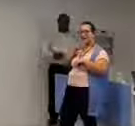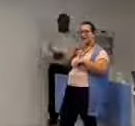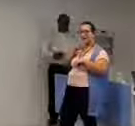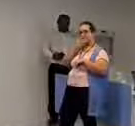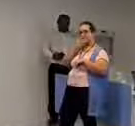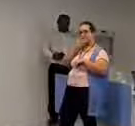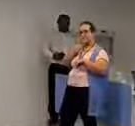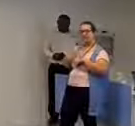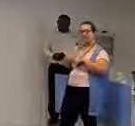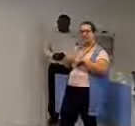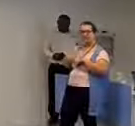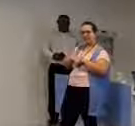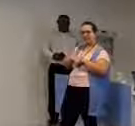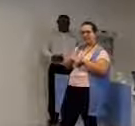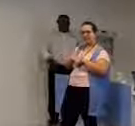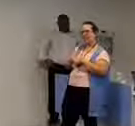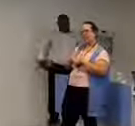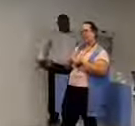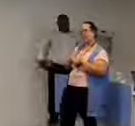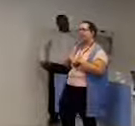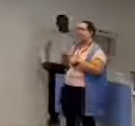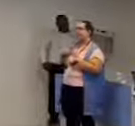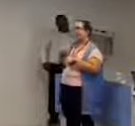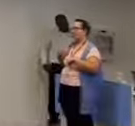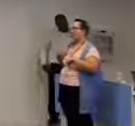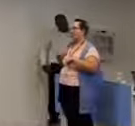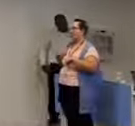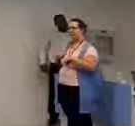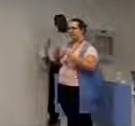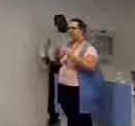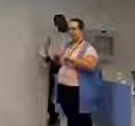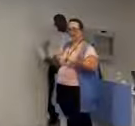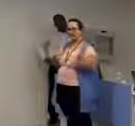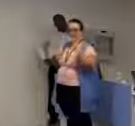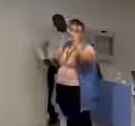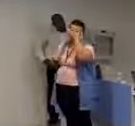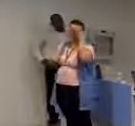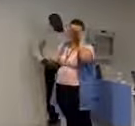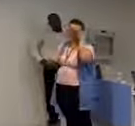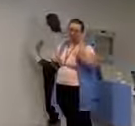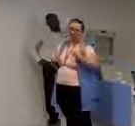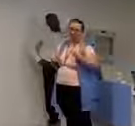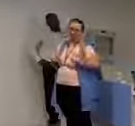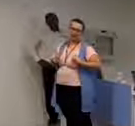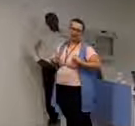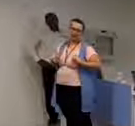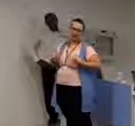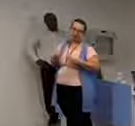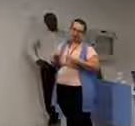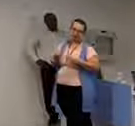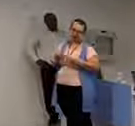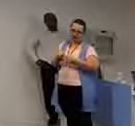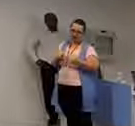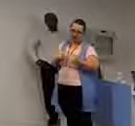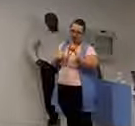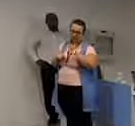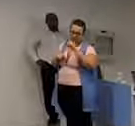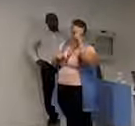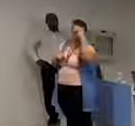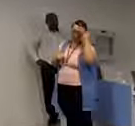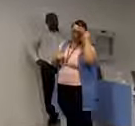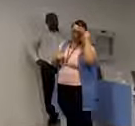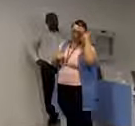bem. Manufatura aditiva, então muitas vezes aí vai crescer o uso de manufatura aditiva, então eu tenho